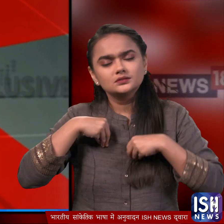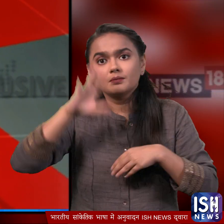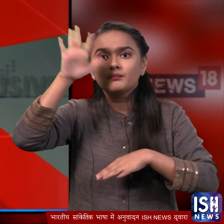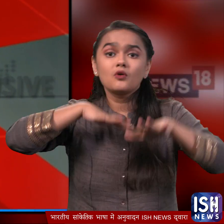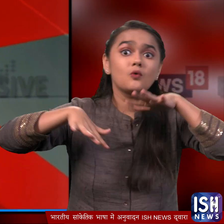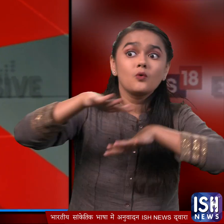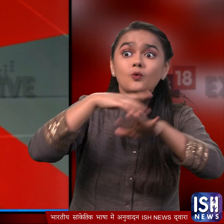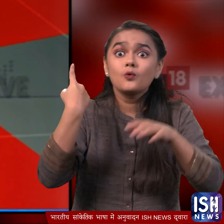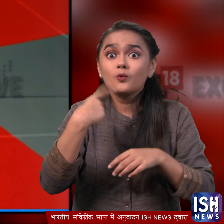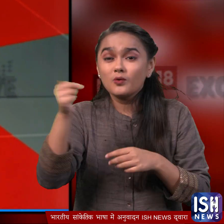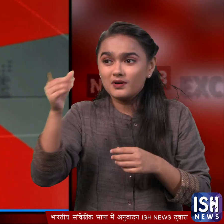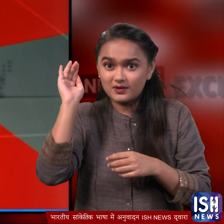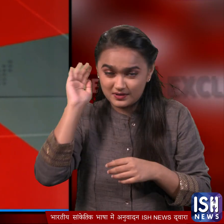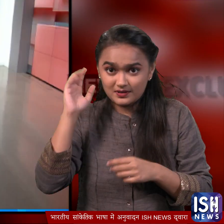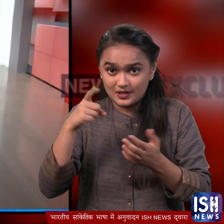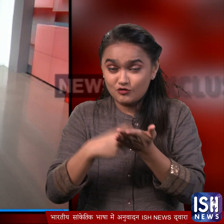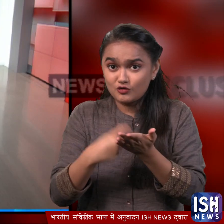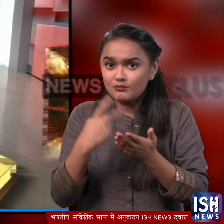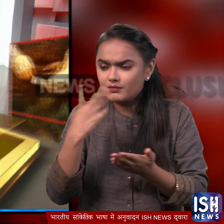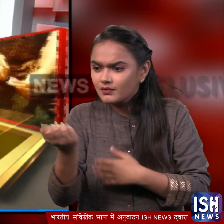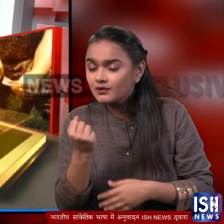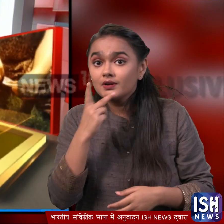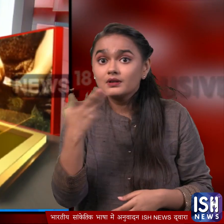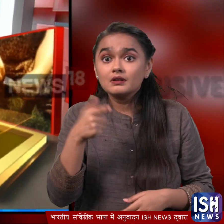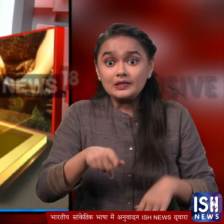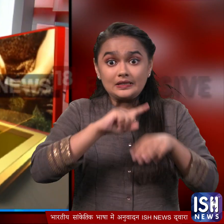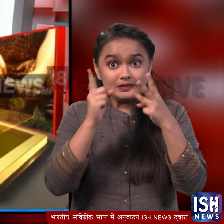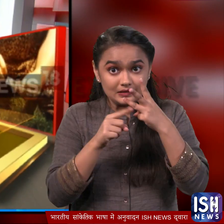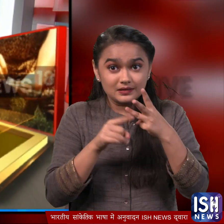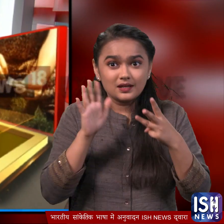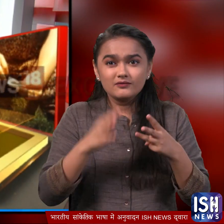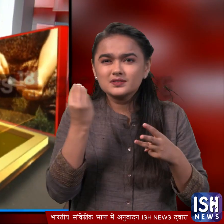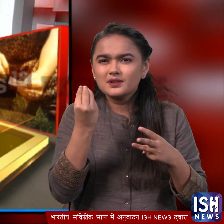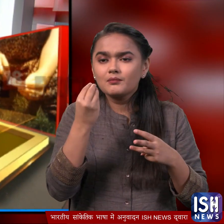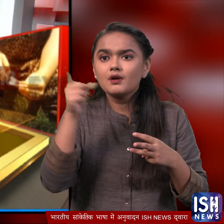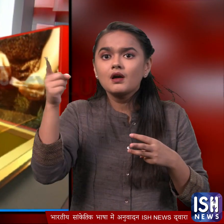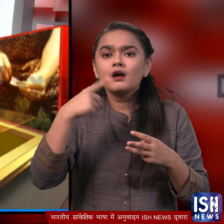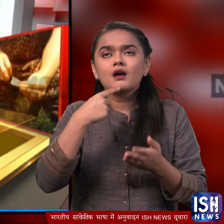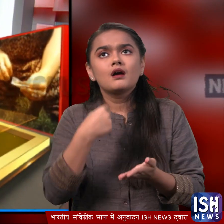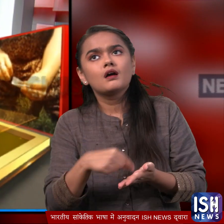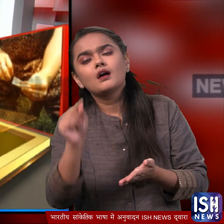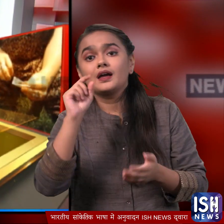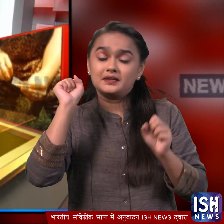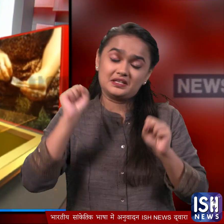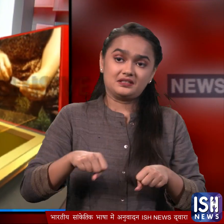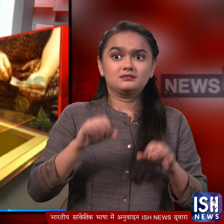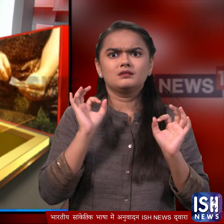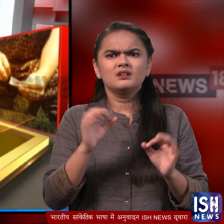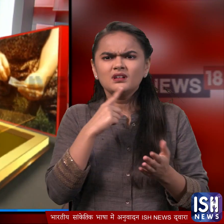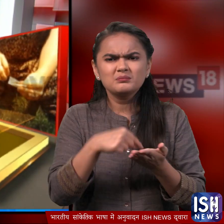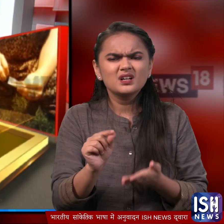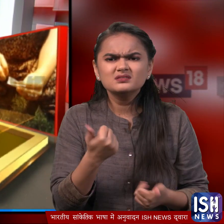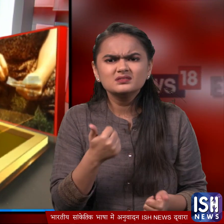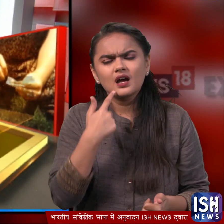थी। न्यूज़ 18 के आनंद तिवारी की रिपोर्ट है कि अब क्रूज पार्टी के तीसरे एडिशन के लिए कोई वैध अनुमति नहीं थी,